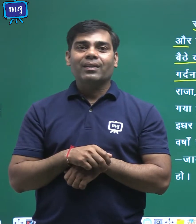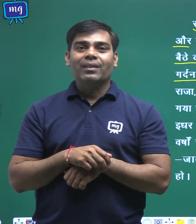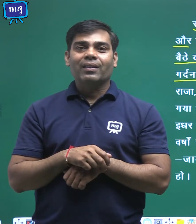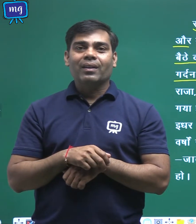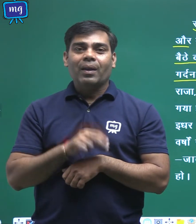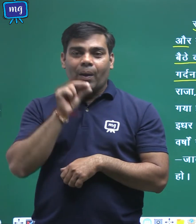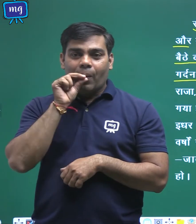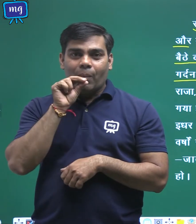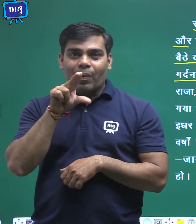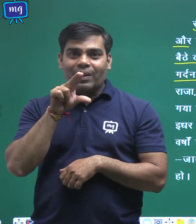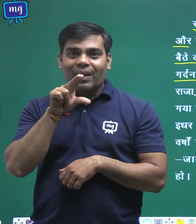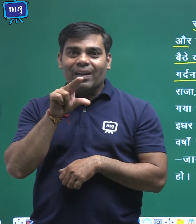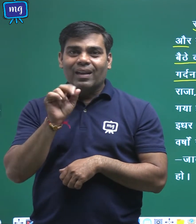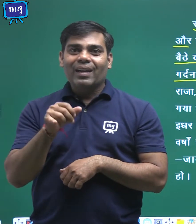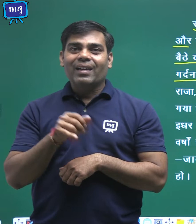बोलता है